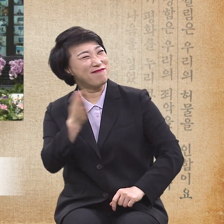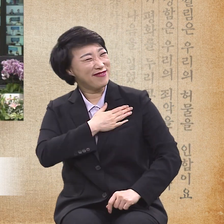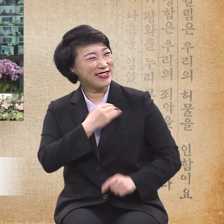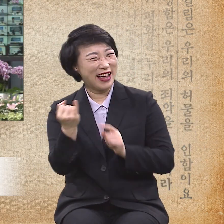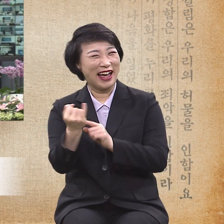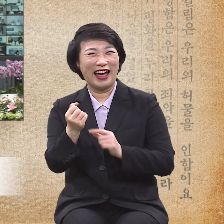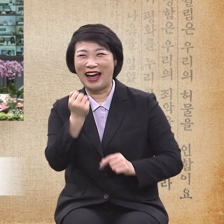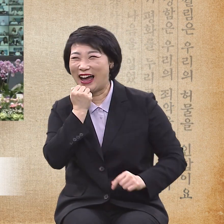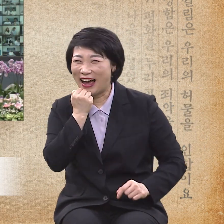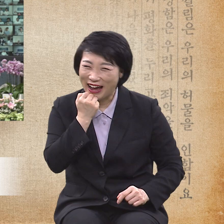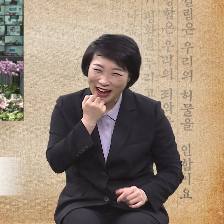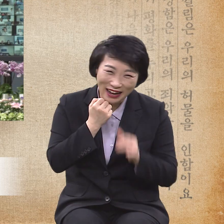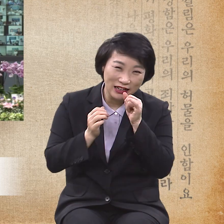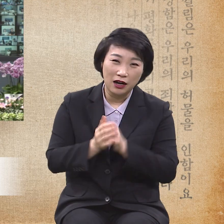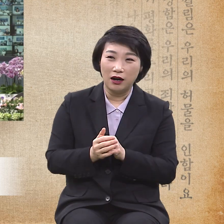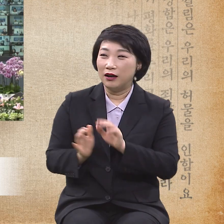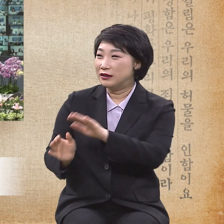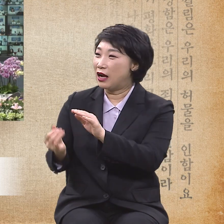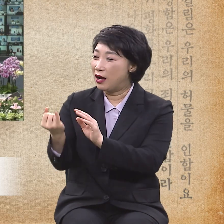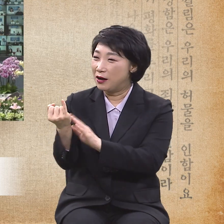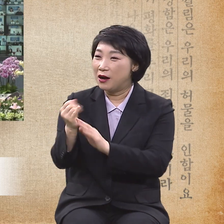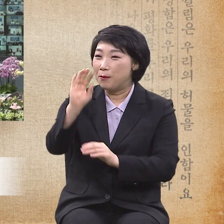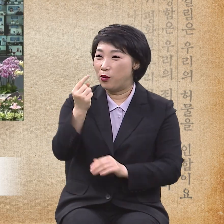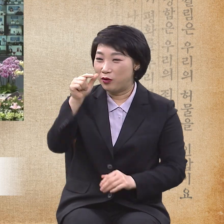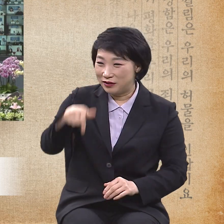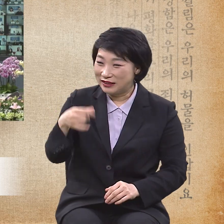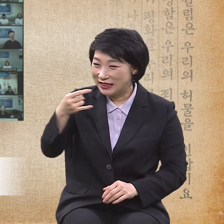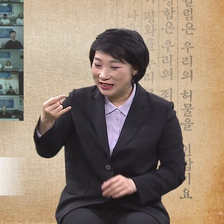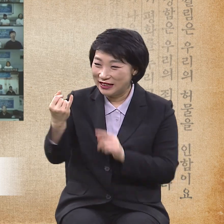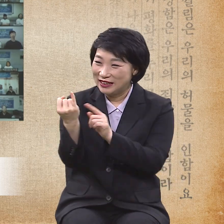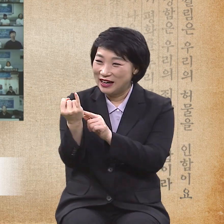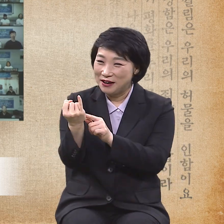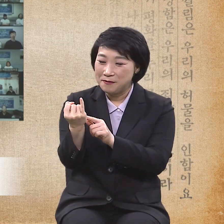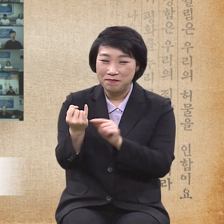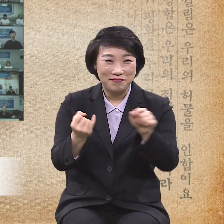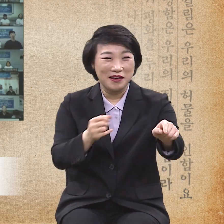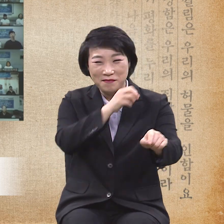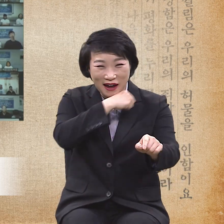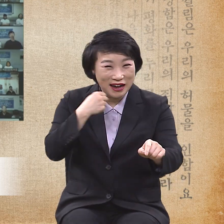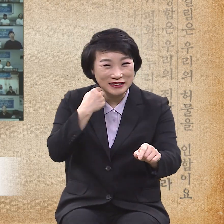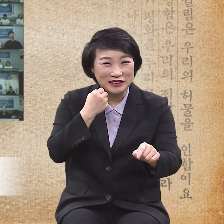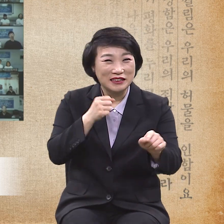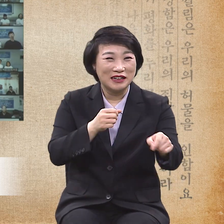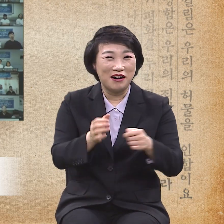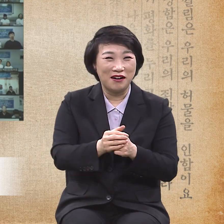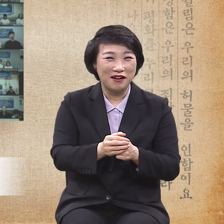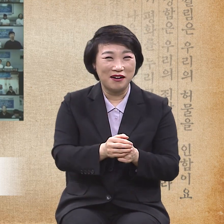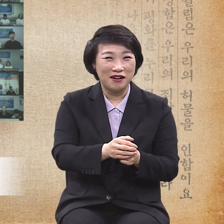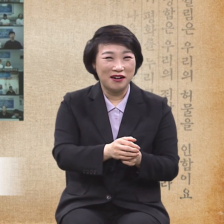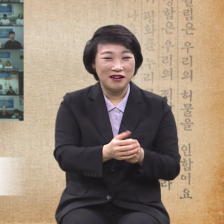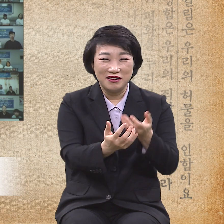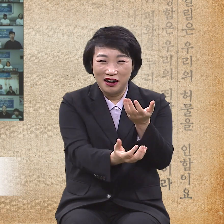복희, 응? 좀 맛있는 밥 부럽지 않아? 어디 먹으면 되는데 뭘 부러?